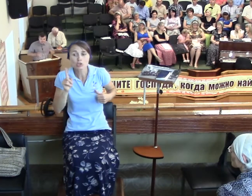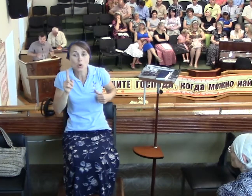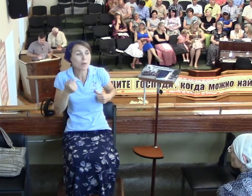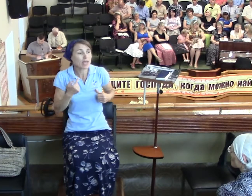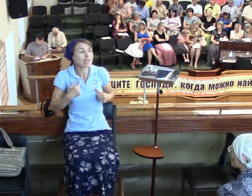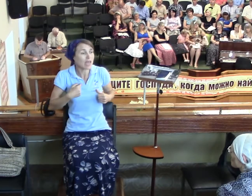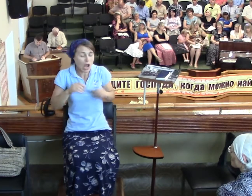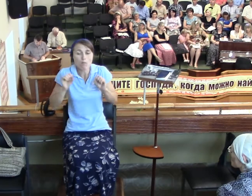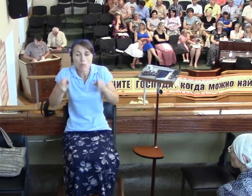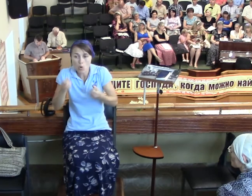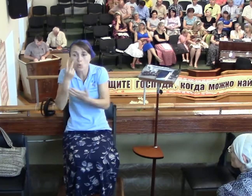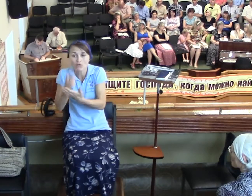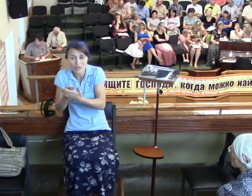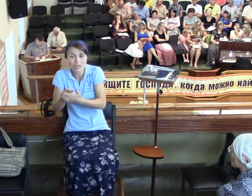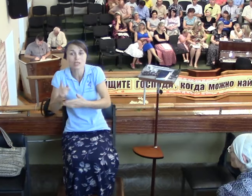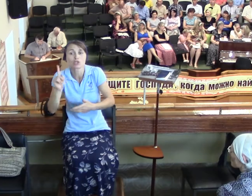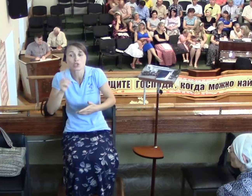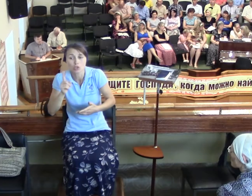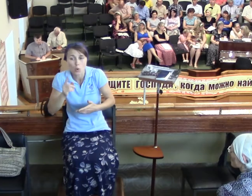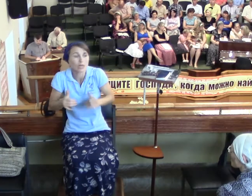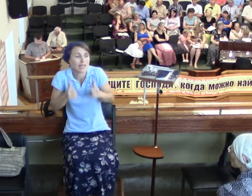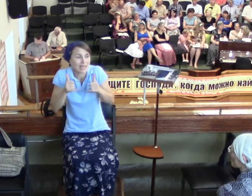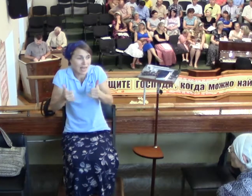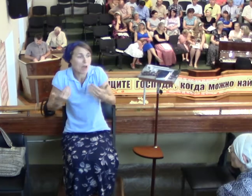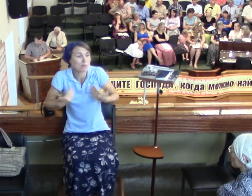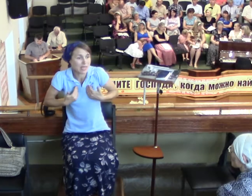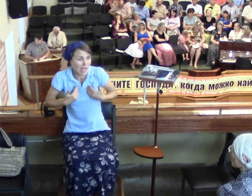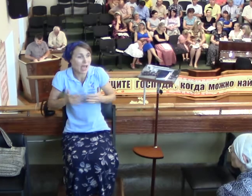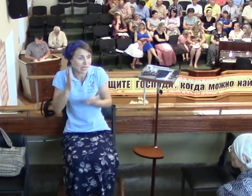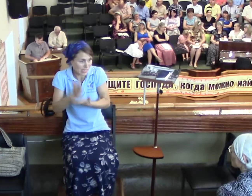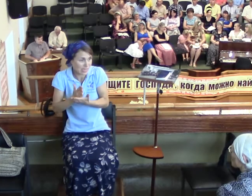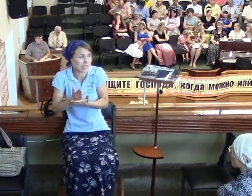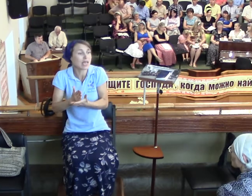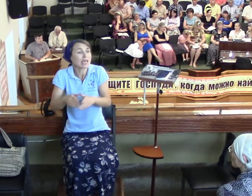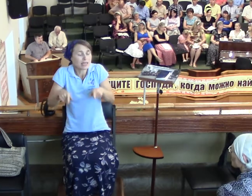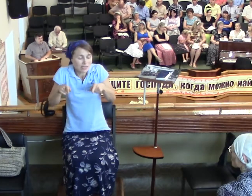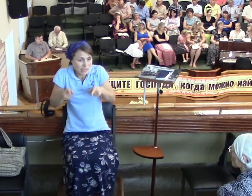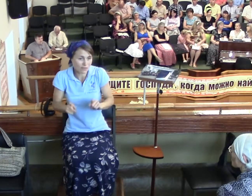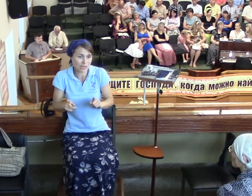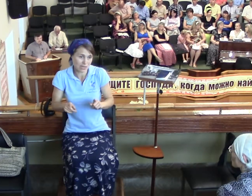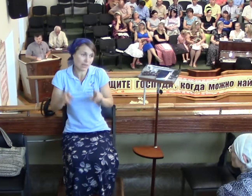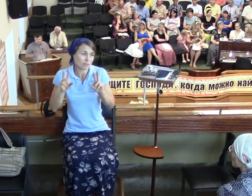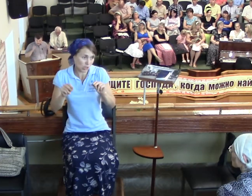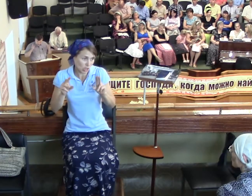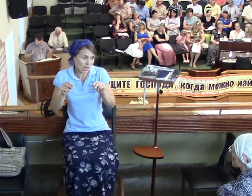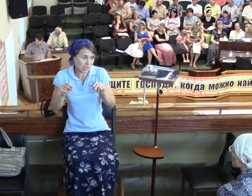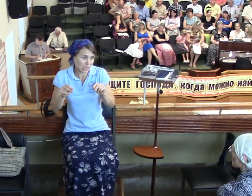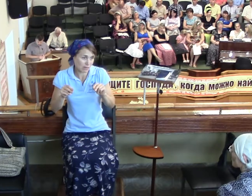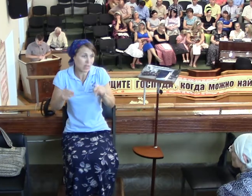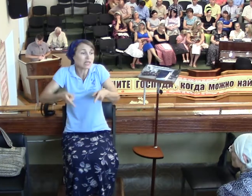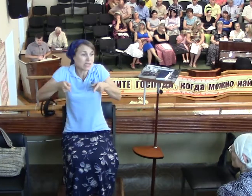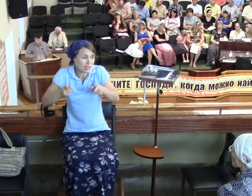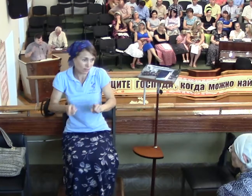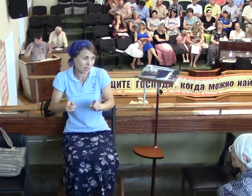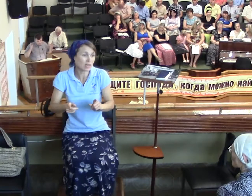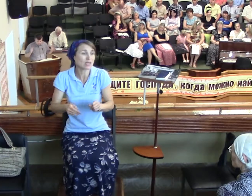той драгоценностью, той драгоценной жемчужиной в нашей жизни. Вы знаете, мы провозглашаем очень много истин. Мы много истин слышим